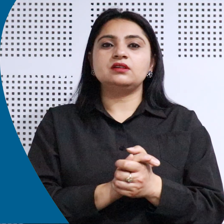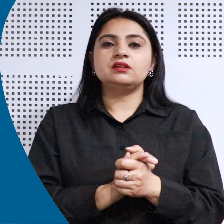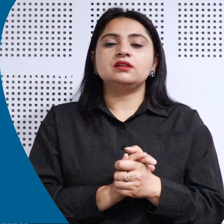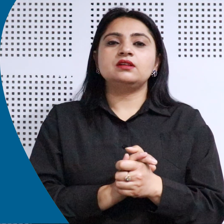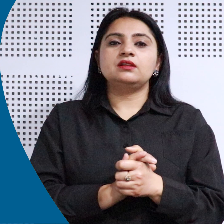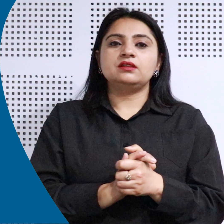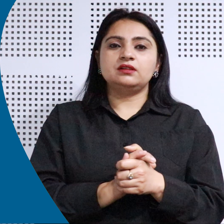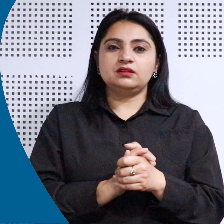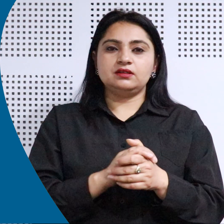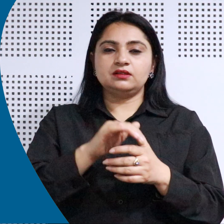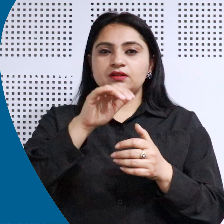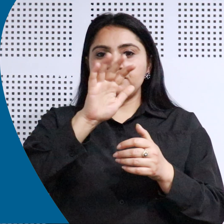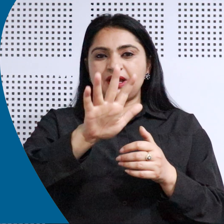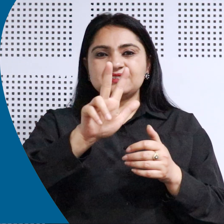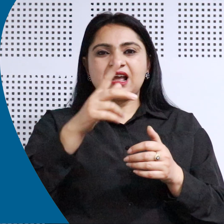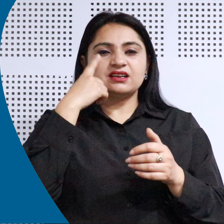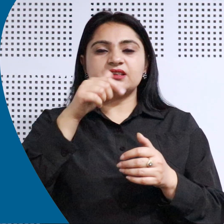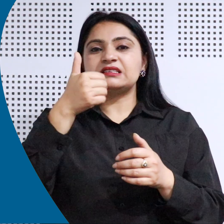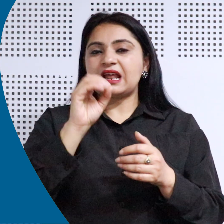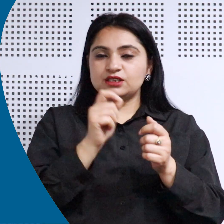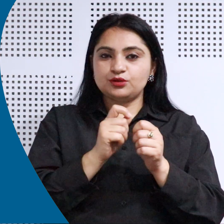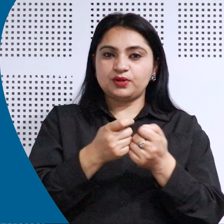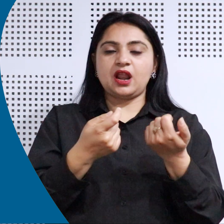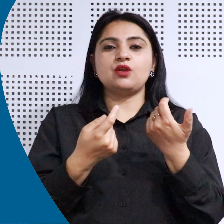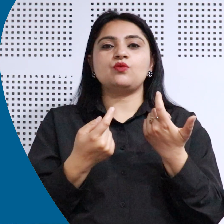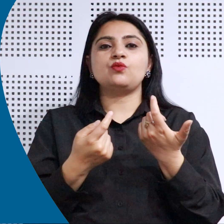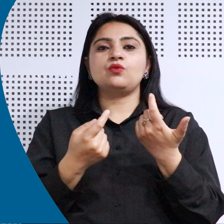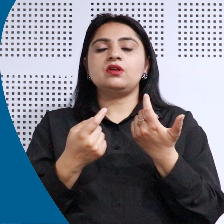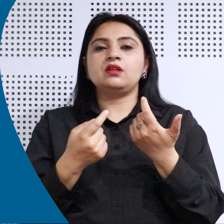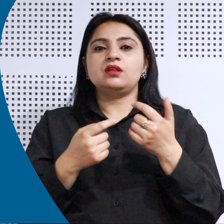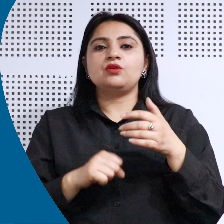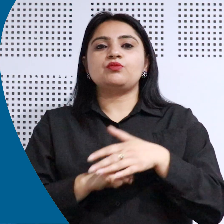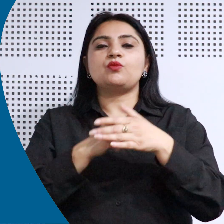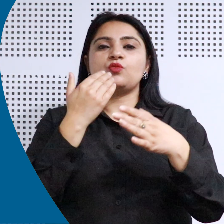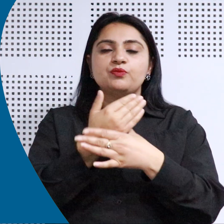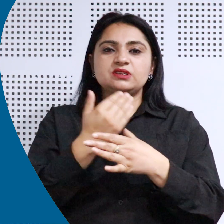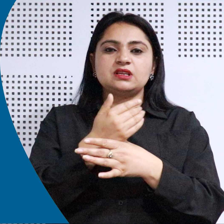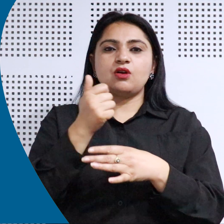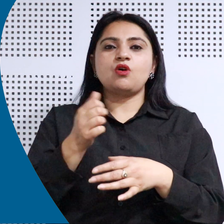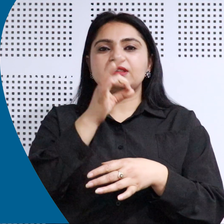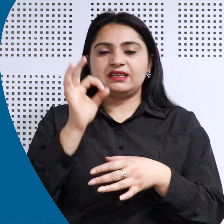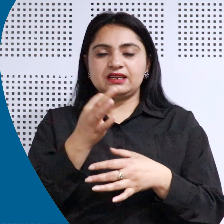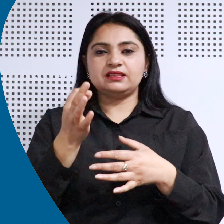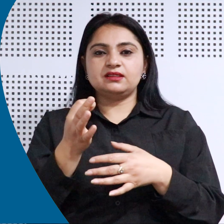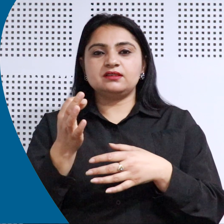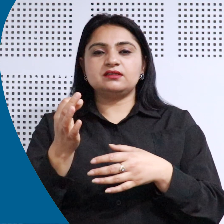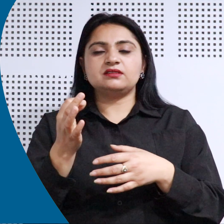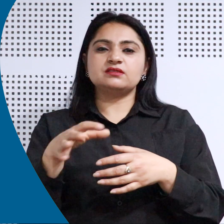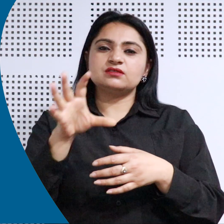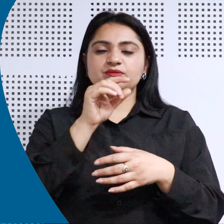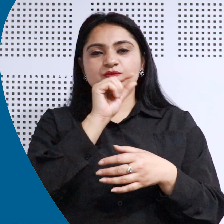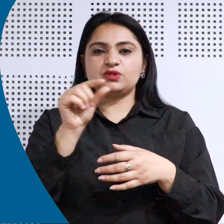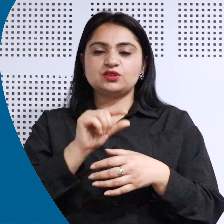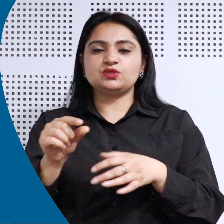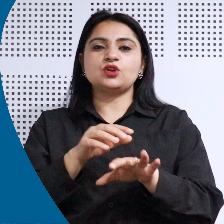बनायौँ। श्रेणीगत कि तहगत बनायौँ। अब प्रमुख प्रशासकीय अधिकृत कहाँ दिने, एकमुष्ट हामी प्रदेशमा दिने भयौँ। यस्तै विषयवस्तु। भनेको